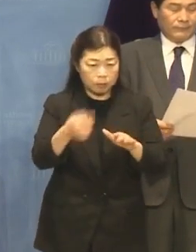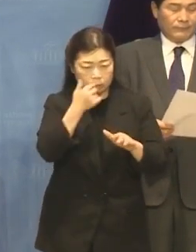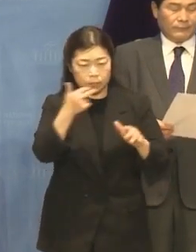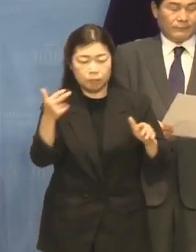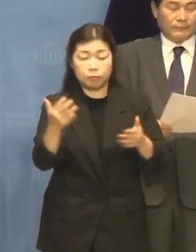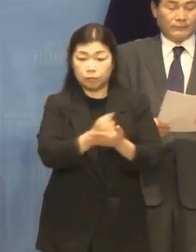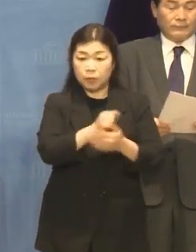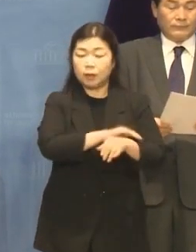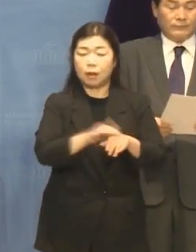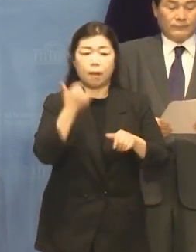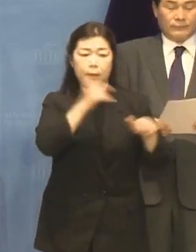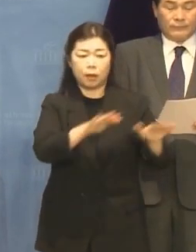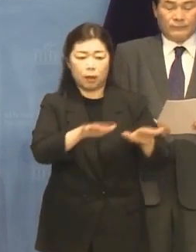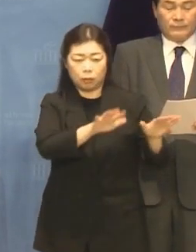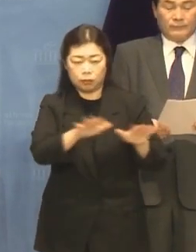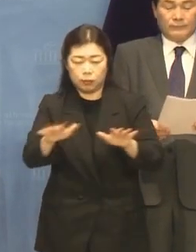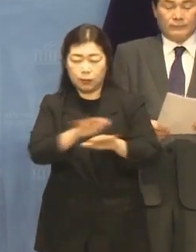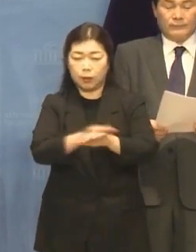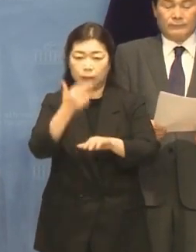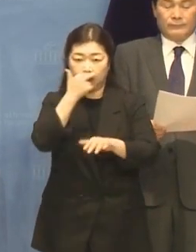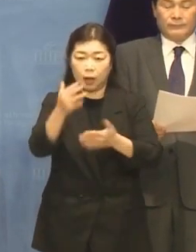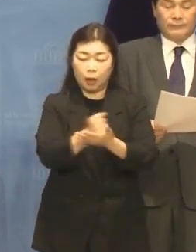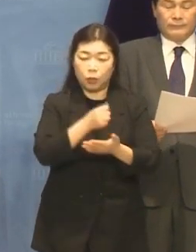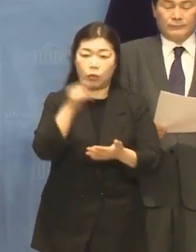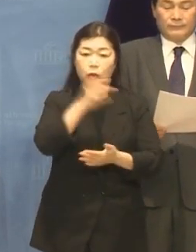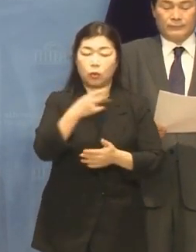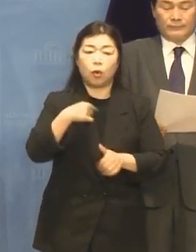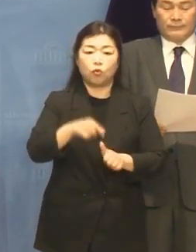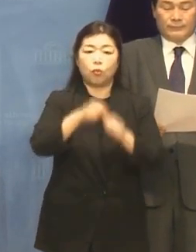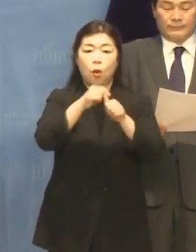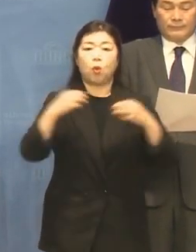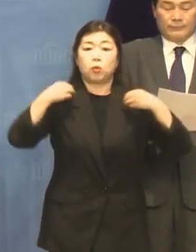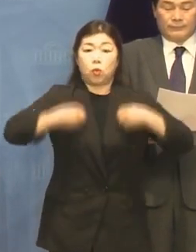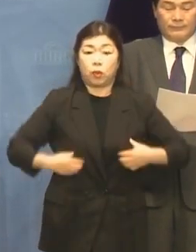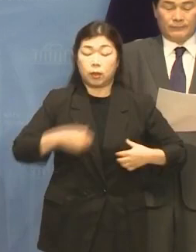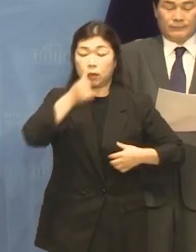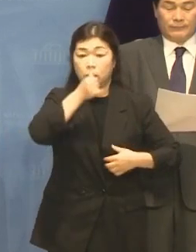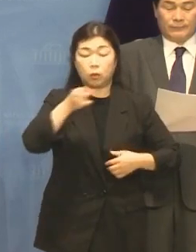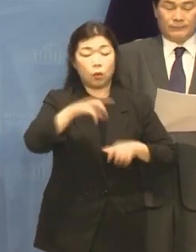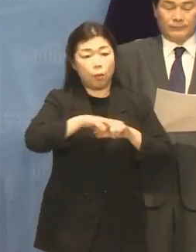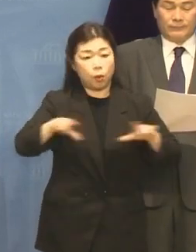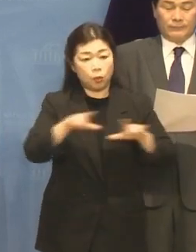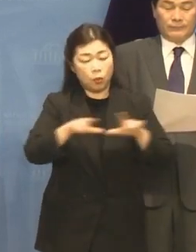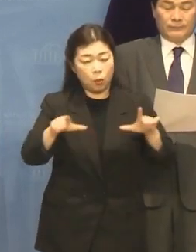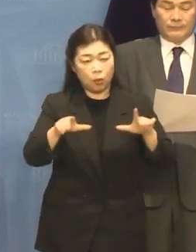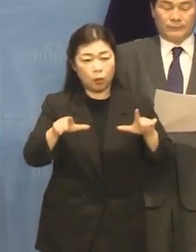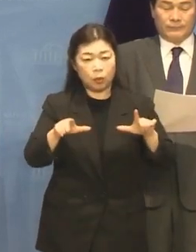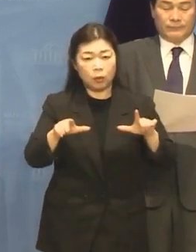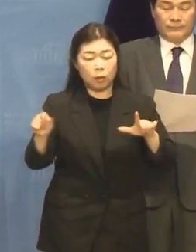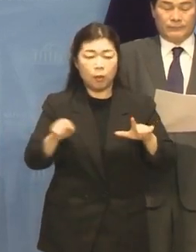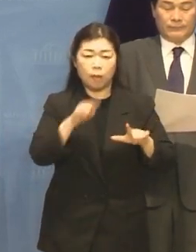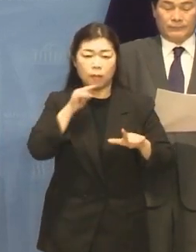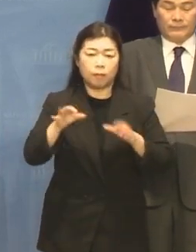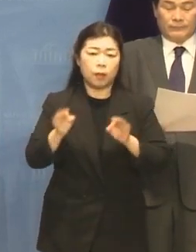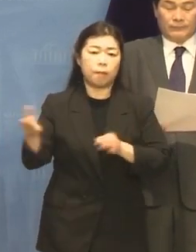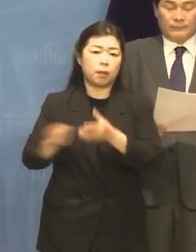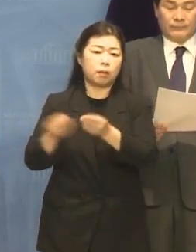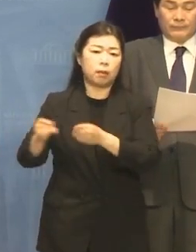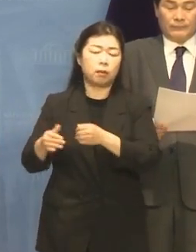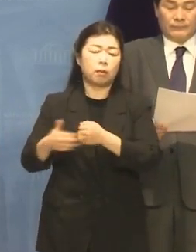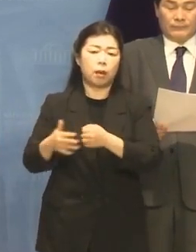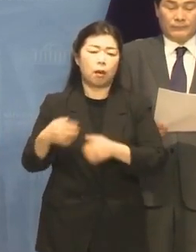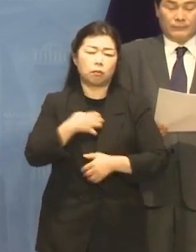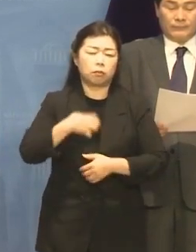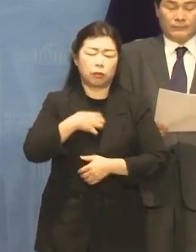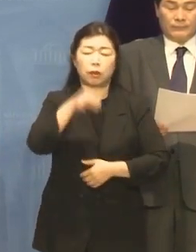점, 구명조끼를 착용하고 있었던 점, 평소 채무 등으로 고통을 호소했던 점, 국방부